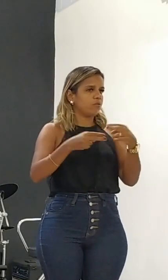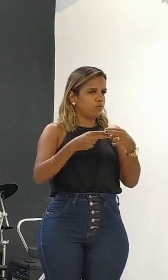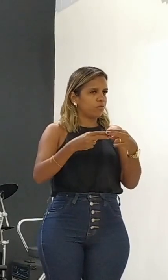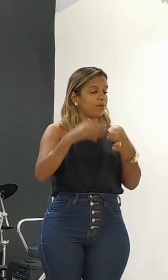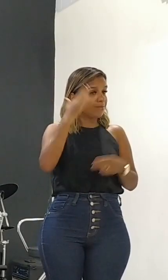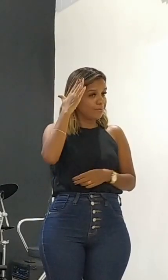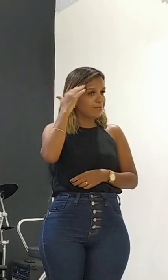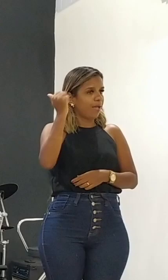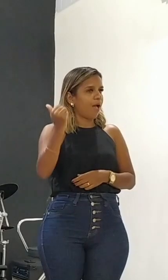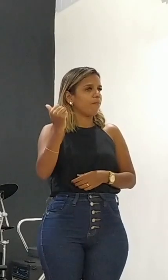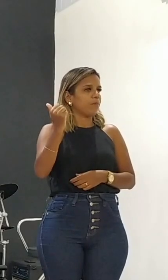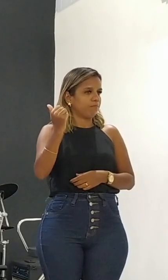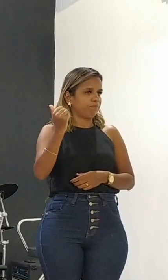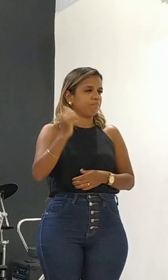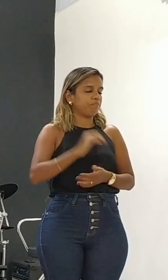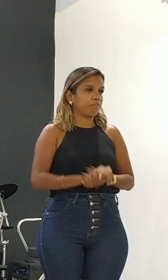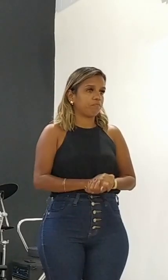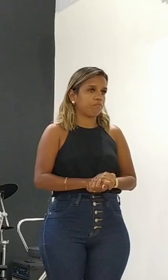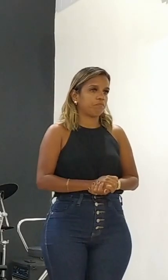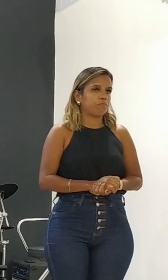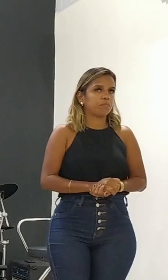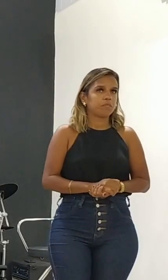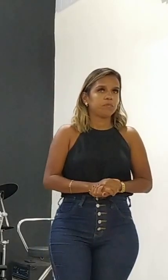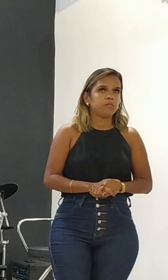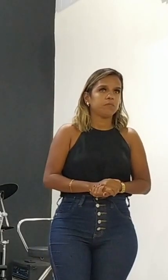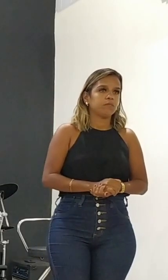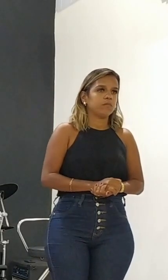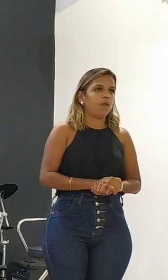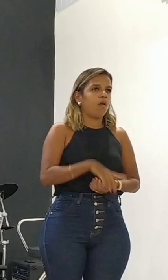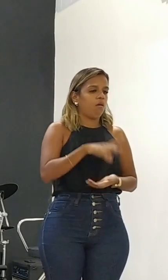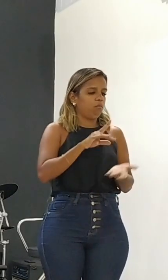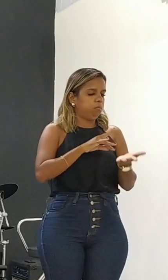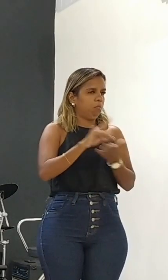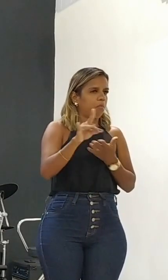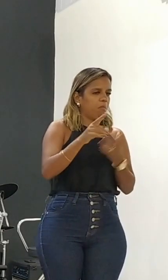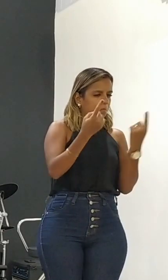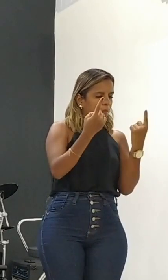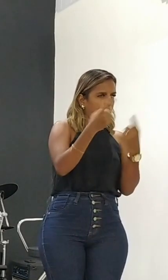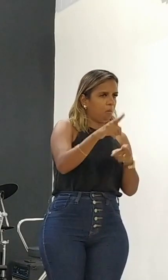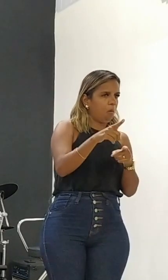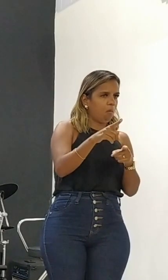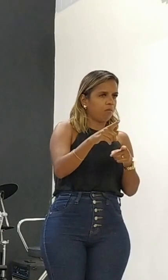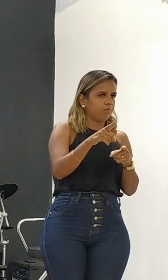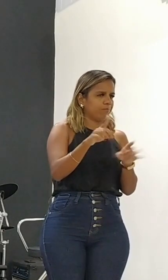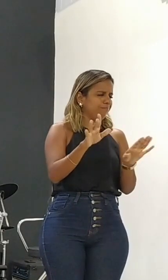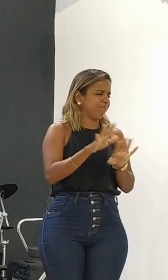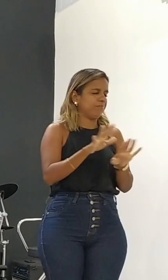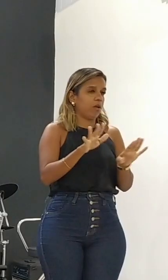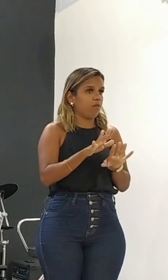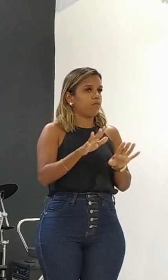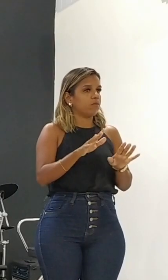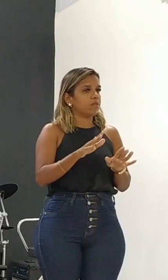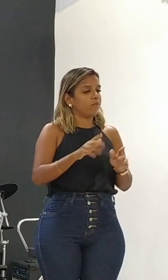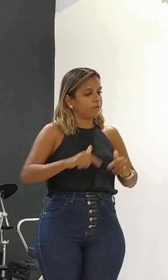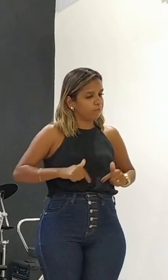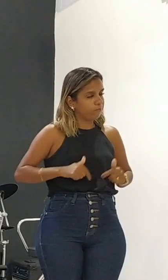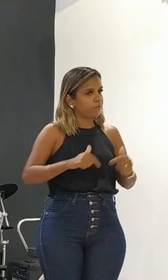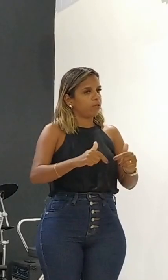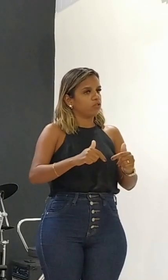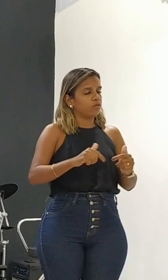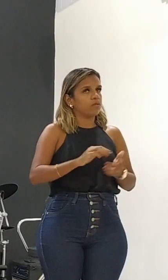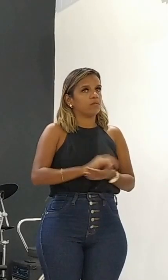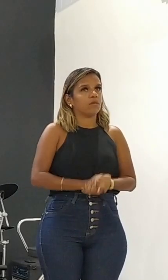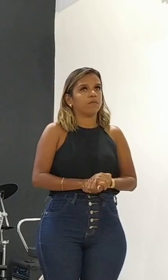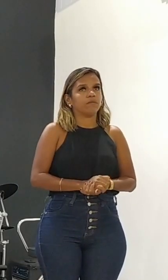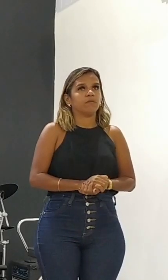quem te comissionou para a obra, não adianta o inimigo se levantar, você vai seguir em frente no nome de Jesus.